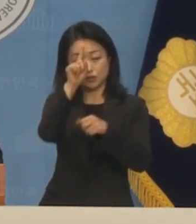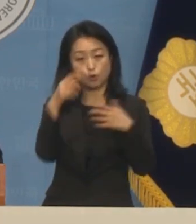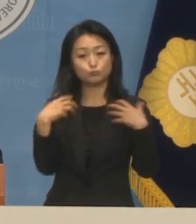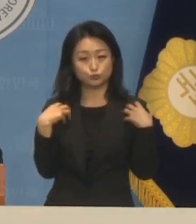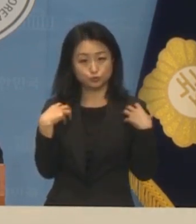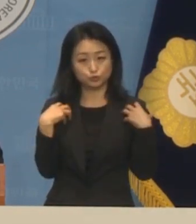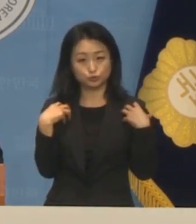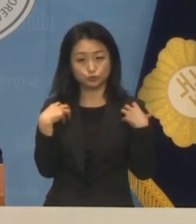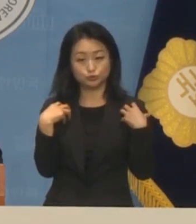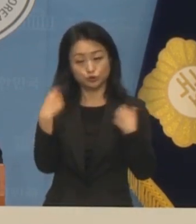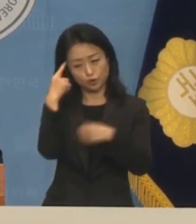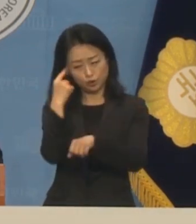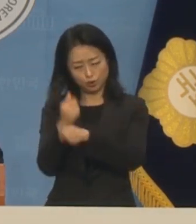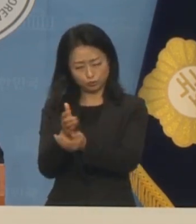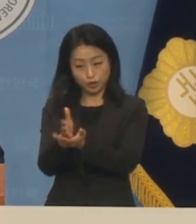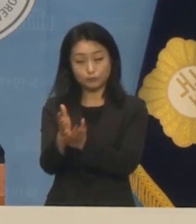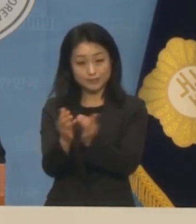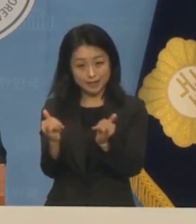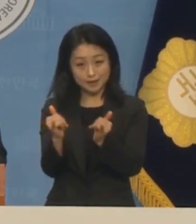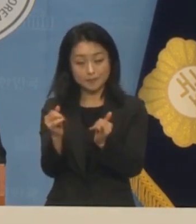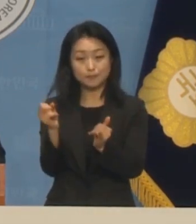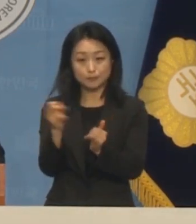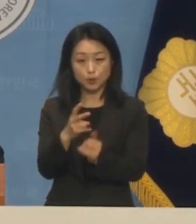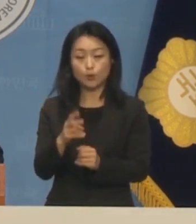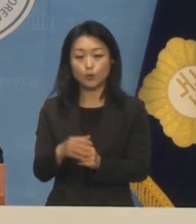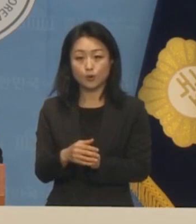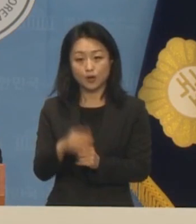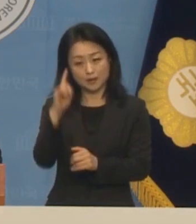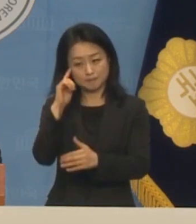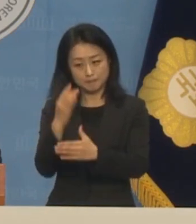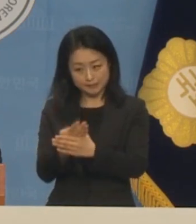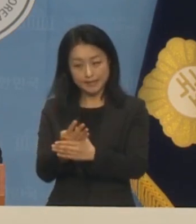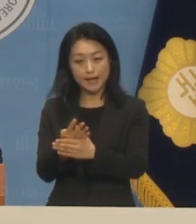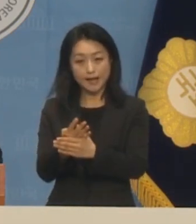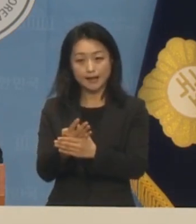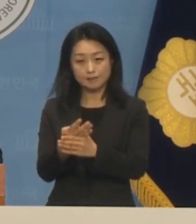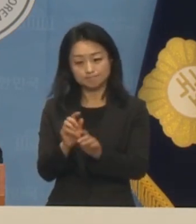관계자, 싱크탱크, 그리고 민간 전문가들과